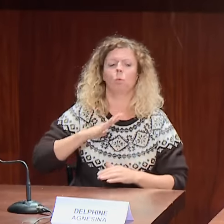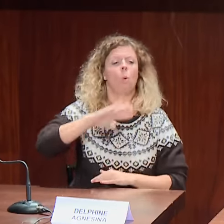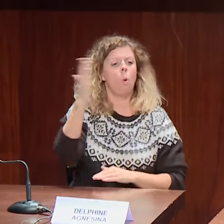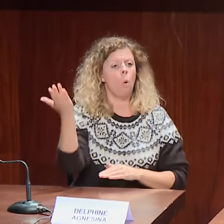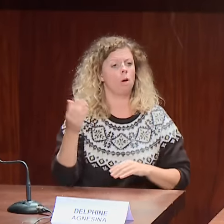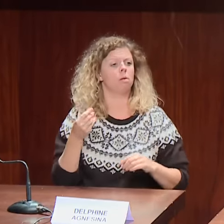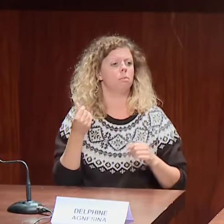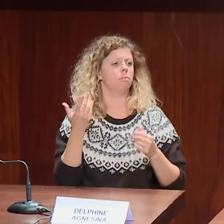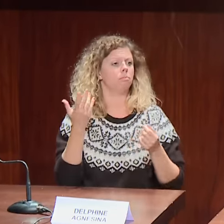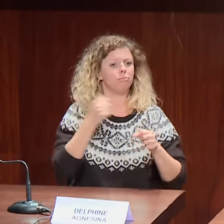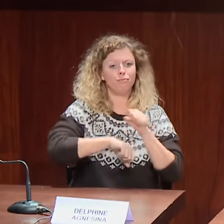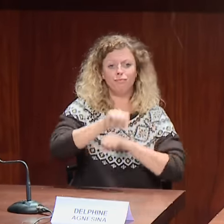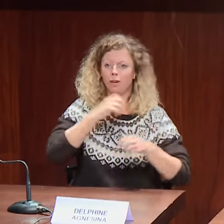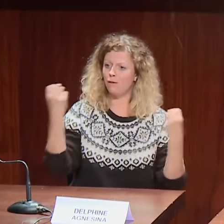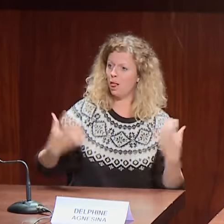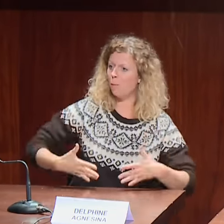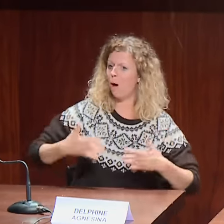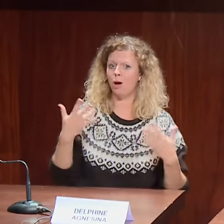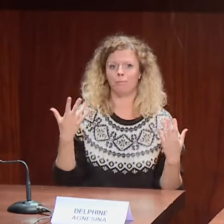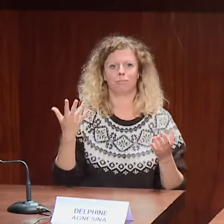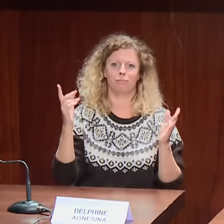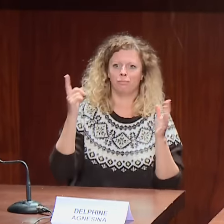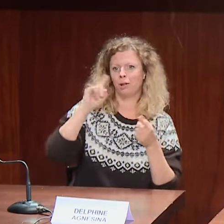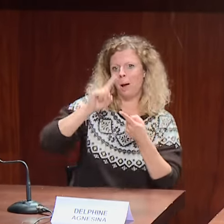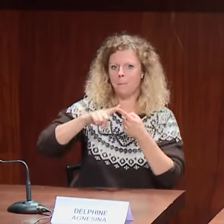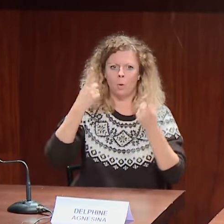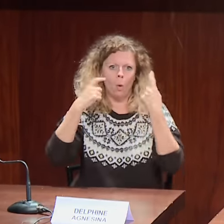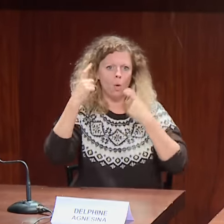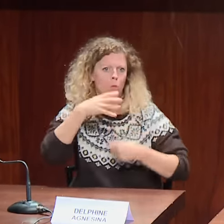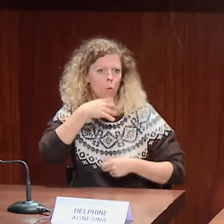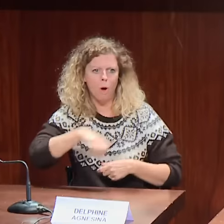reformuler. C'était très interactif.